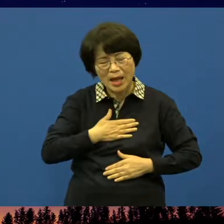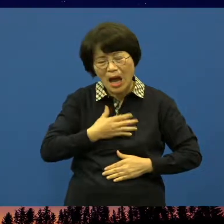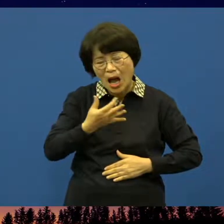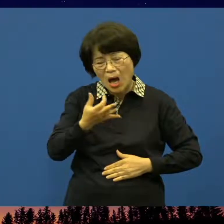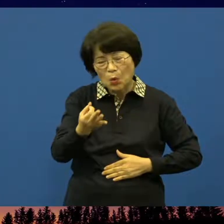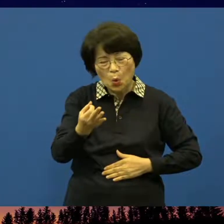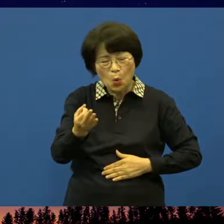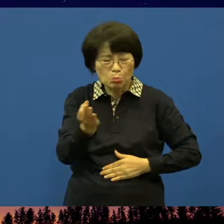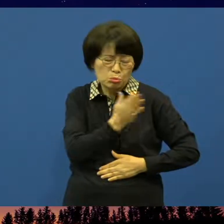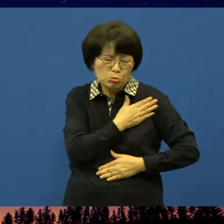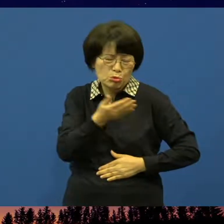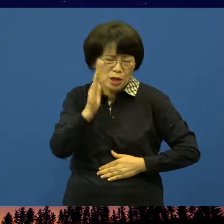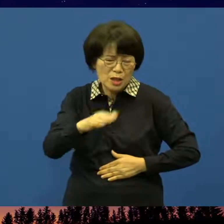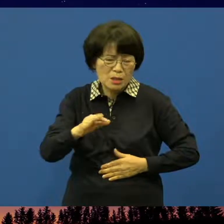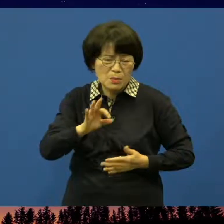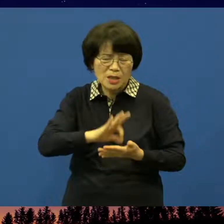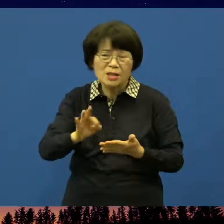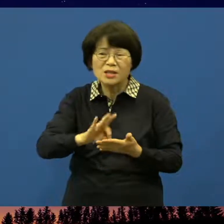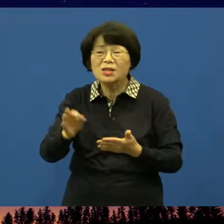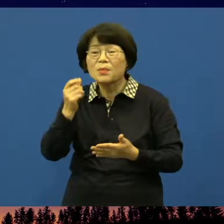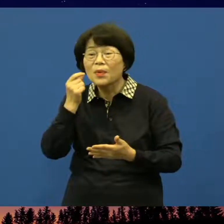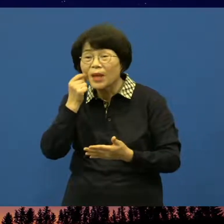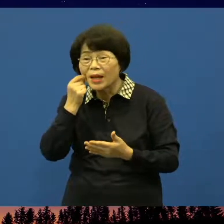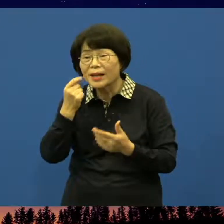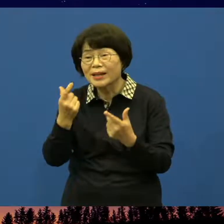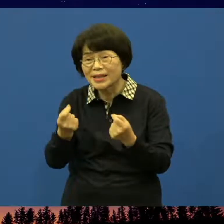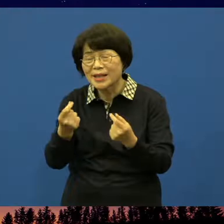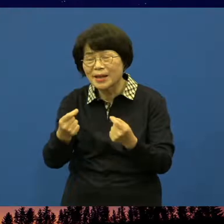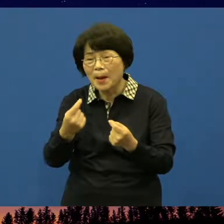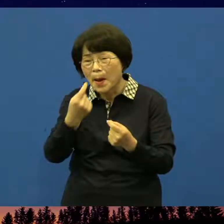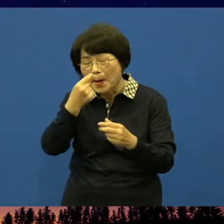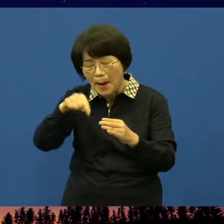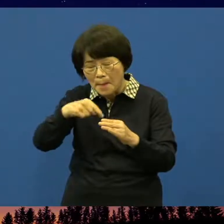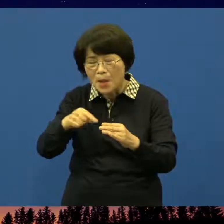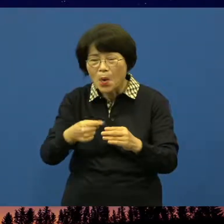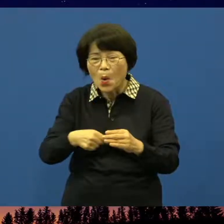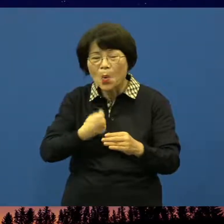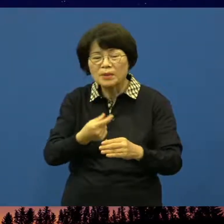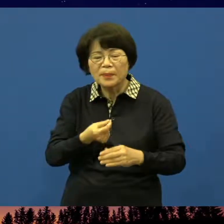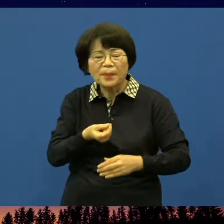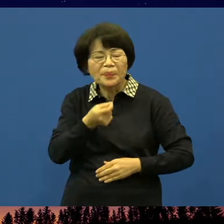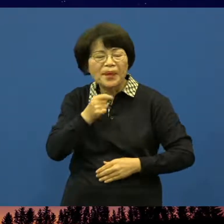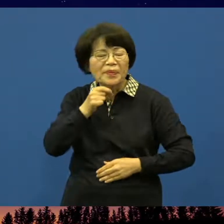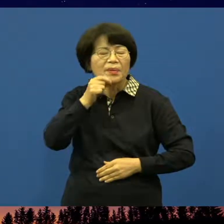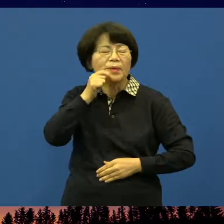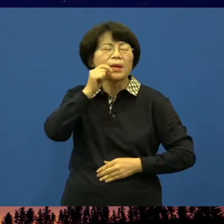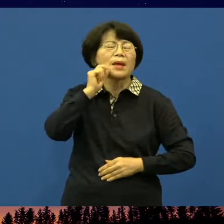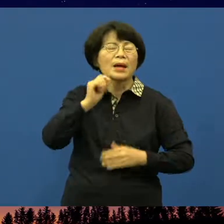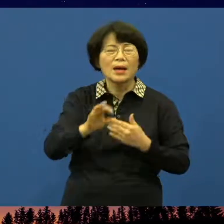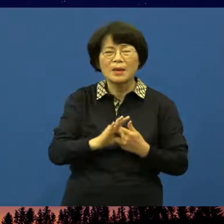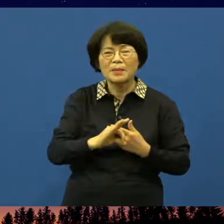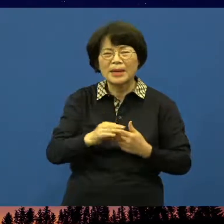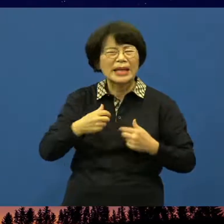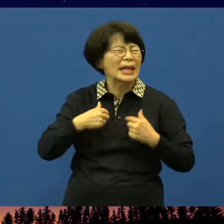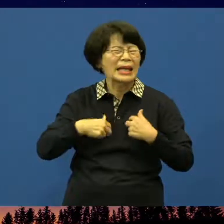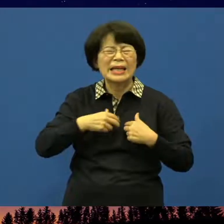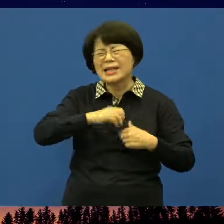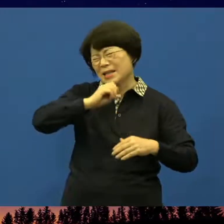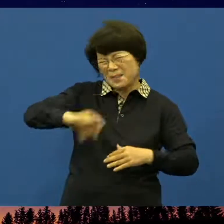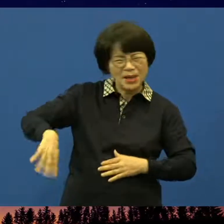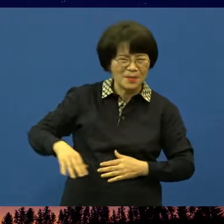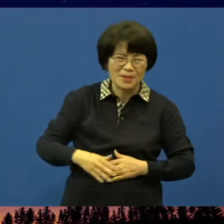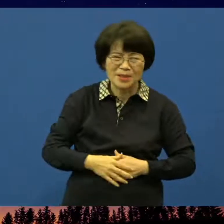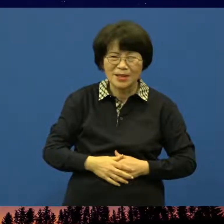이렇게 별장에 있으면 뭐예요? 혼자서 그 커피도 혼자 마시고 무슨 재미가 있어요? 향도 같이 이렇게 같이 나누고 이래야